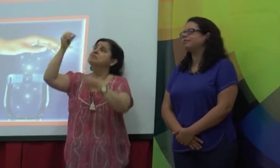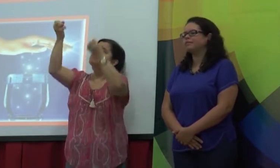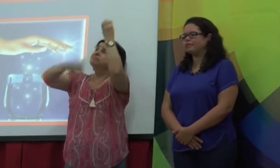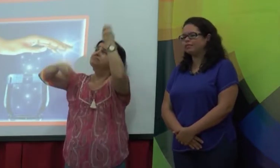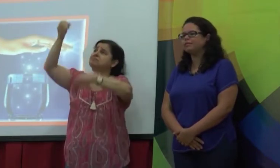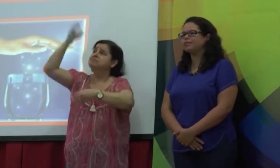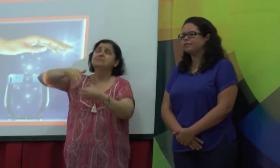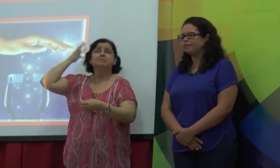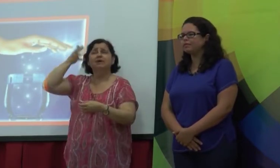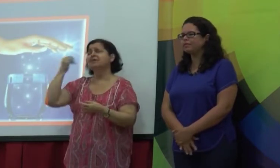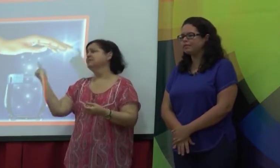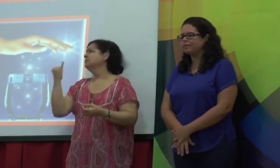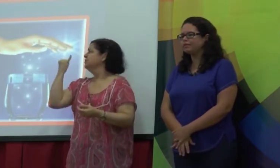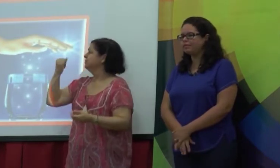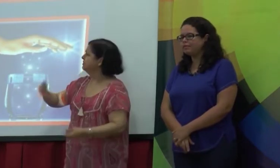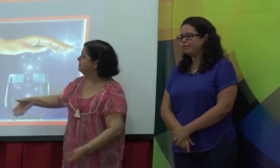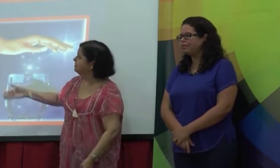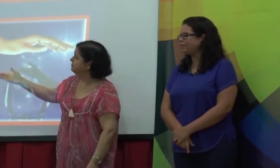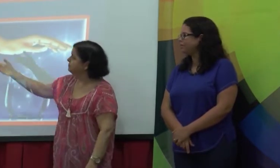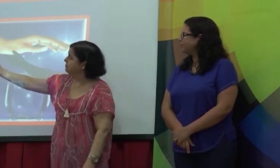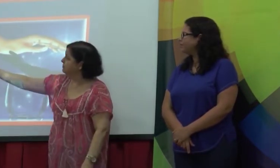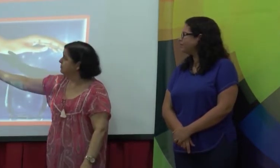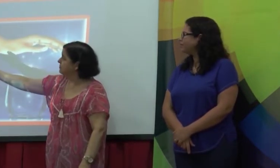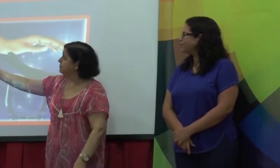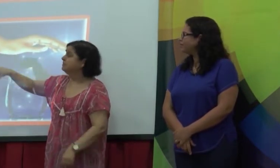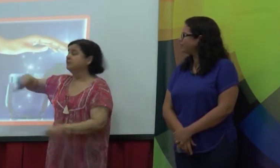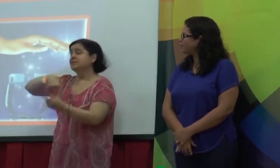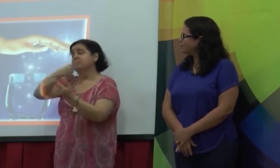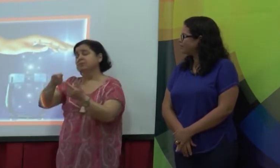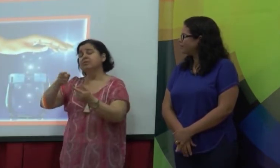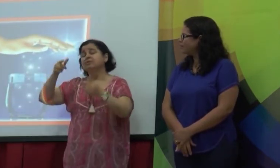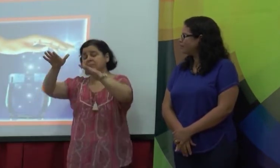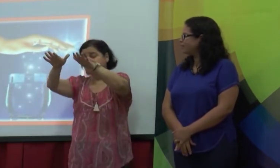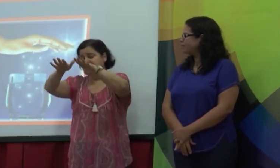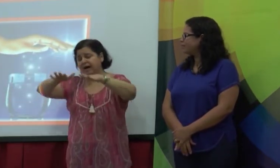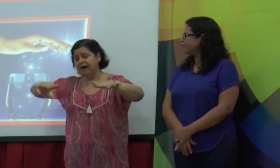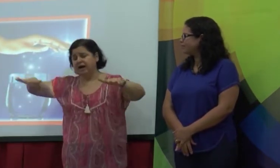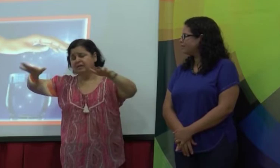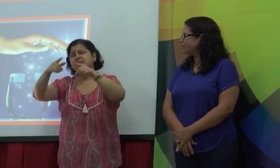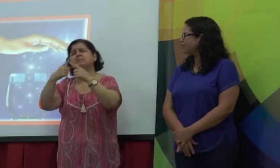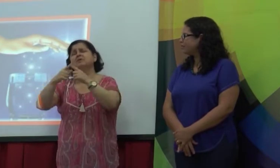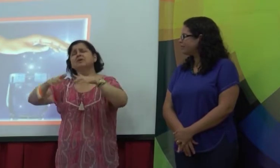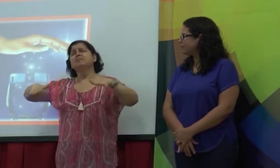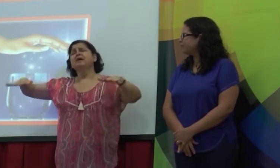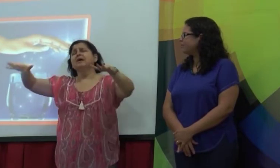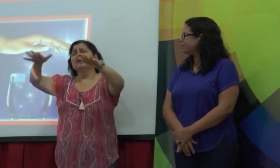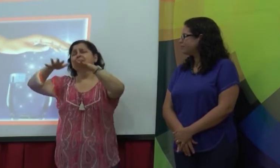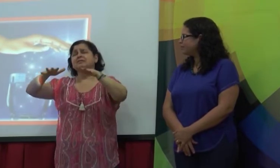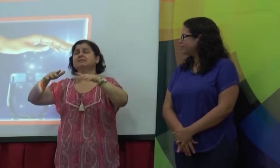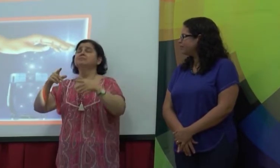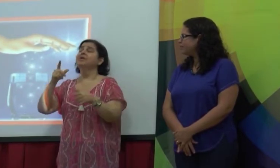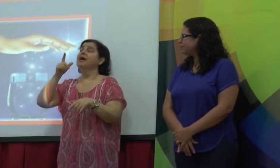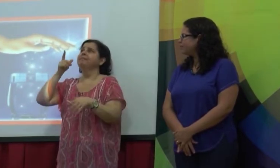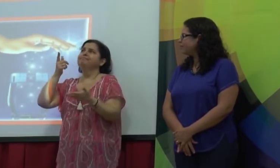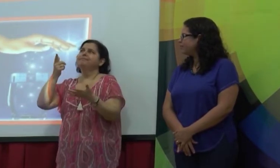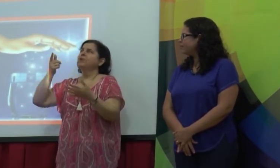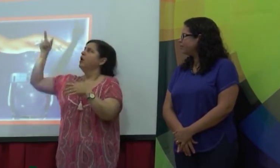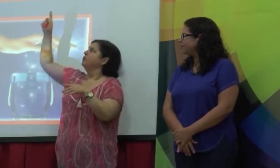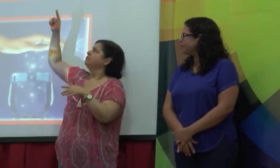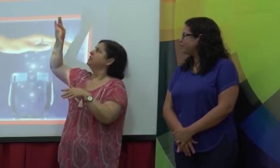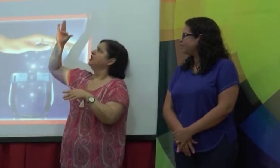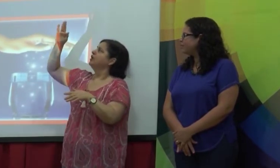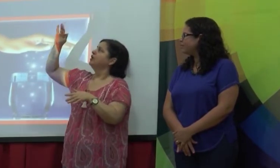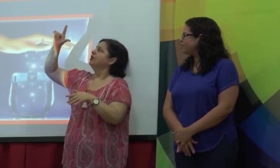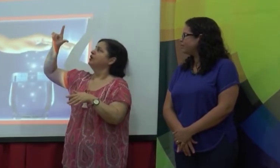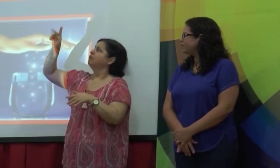espíritas, e quem tem interesse vai ouvir. Isso é muito importante. Nós temos o momento dos passes, né, do